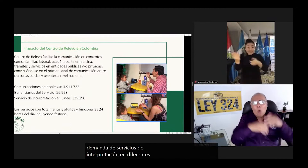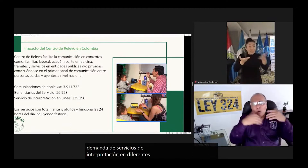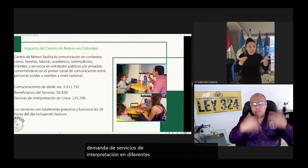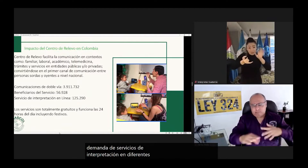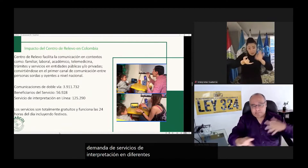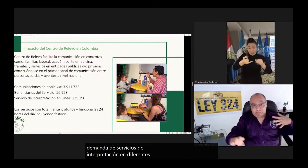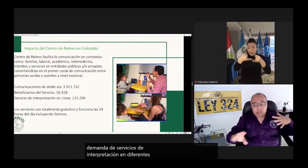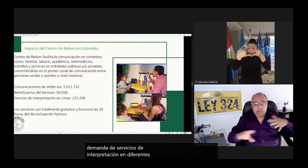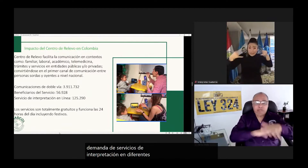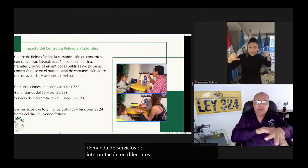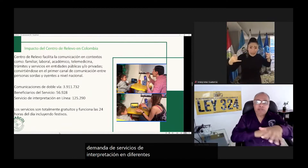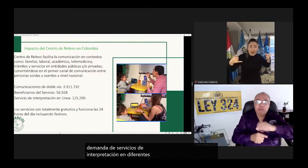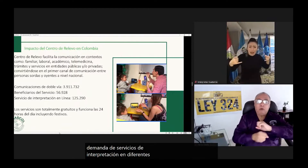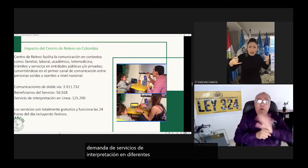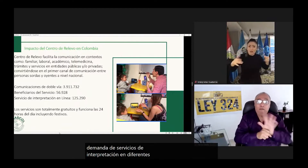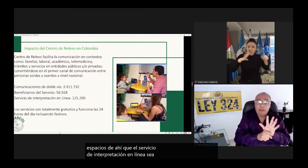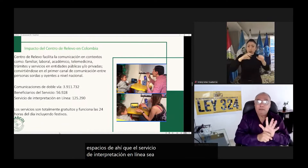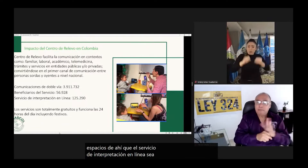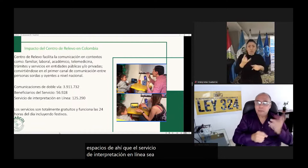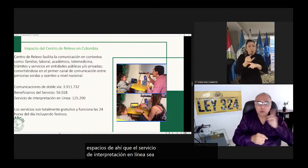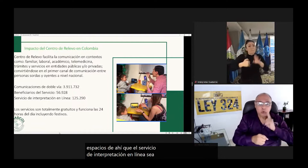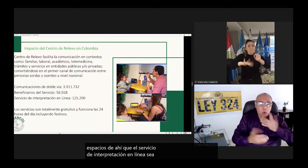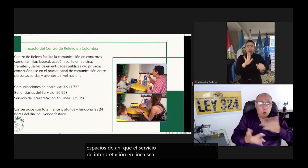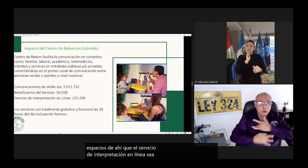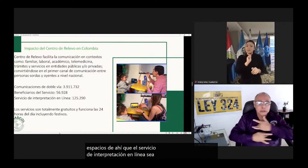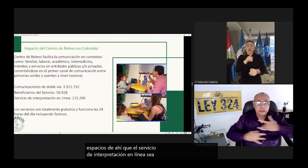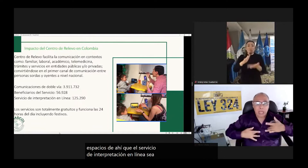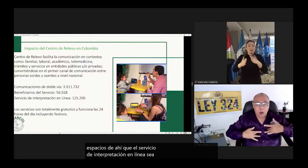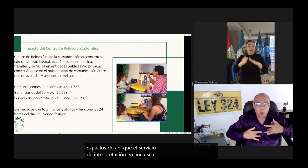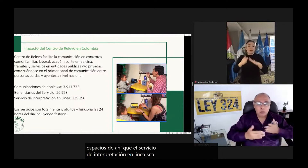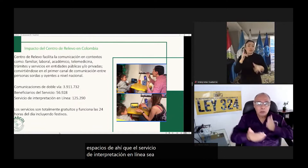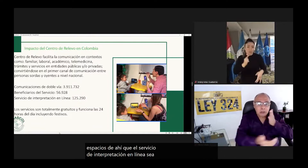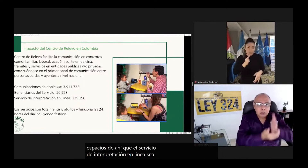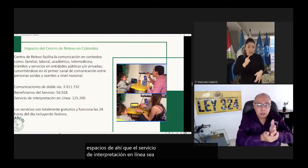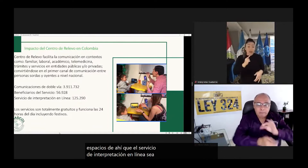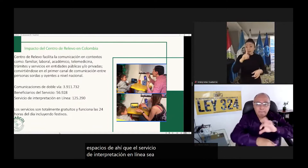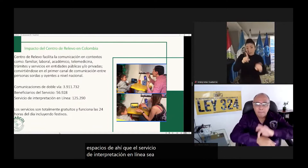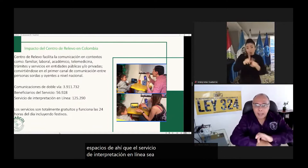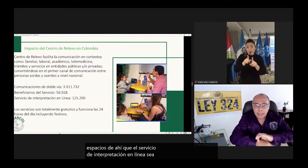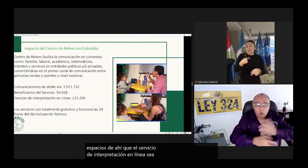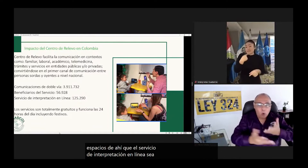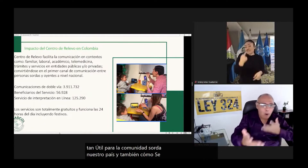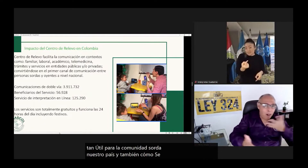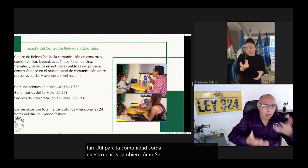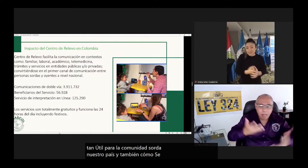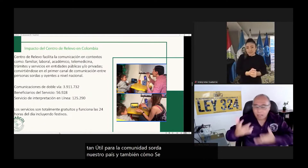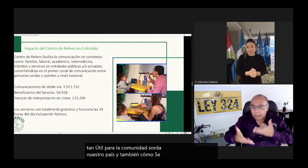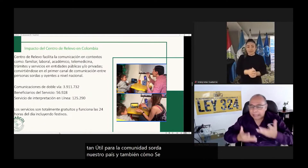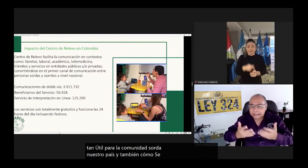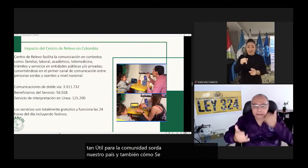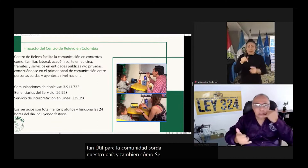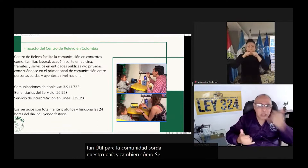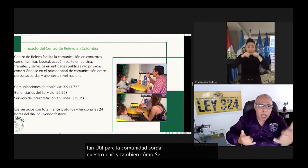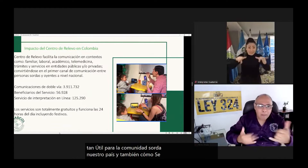línea sea tan útil para la comunidad sorda en nuestro país. Y también, como se comentaba, la pandemia